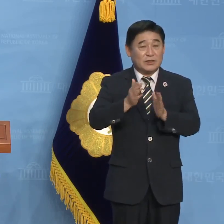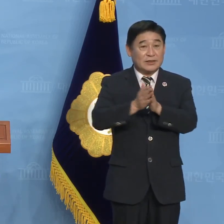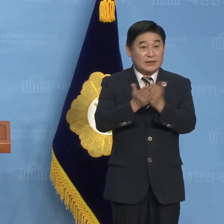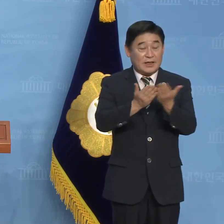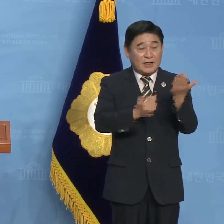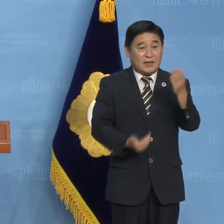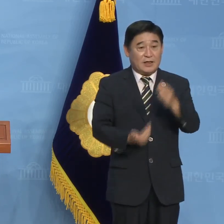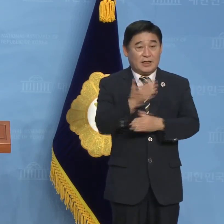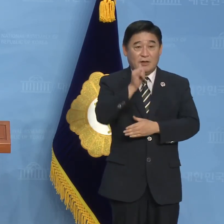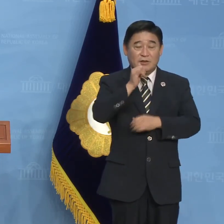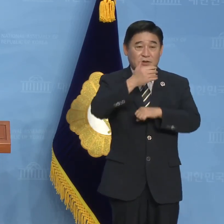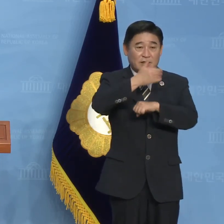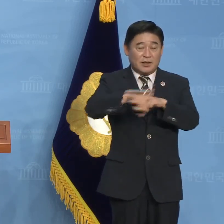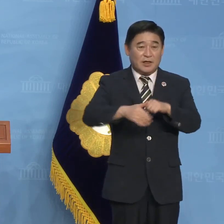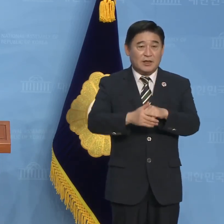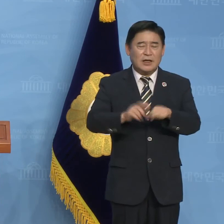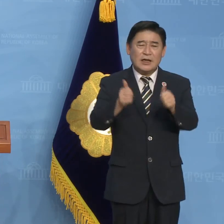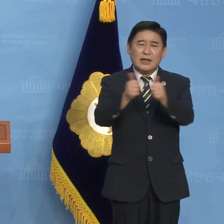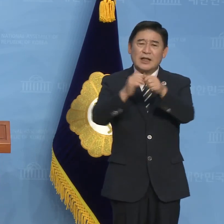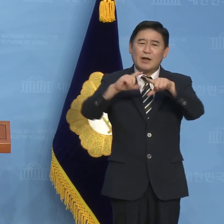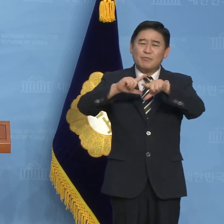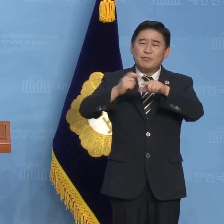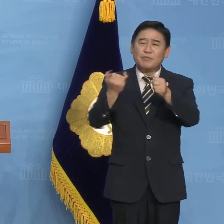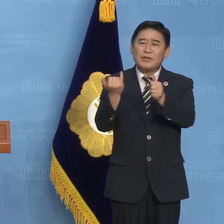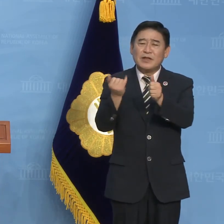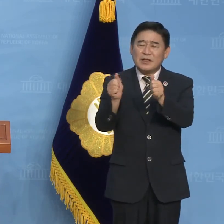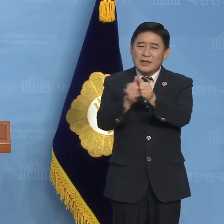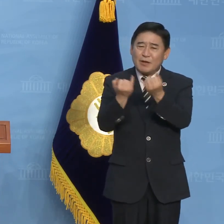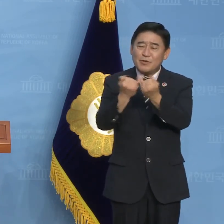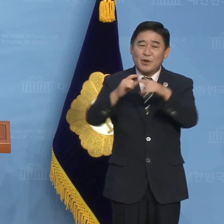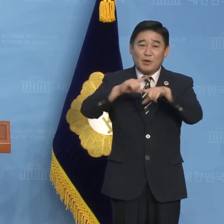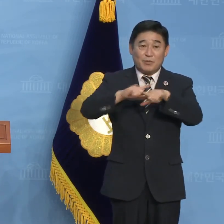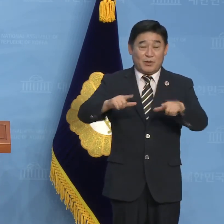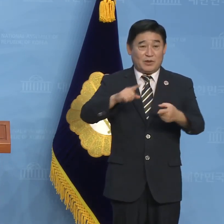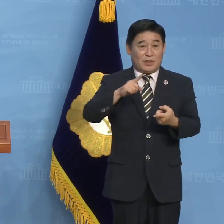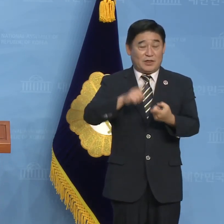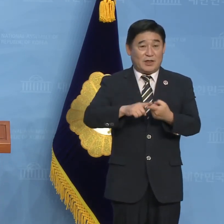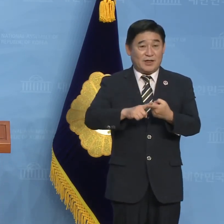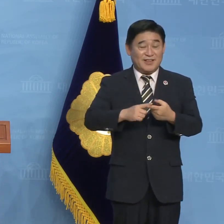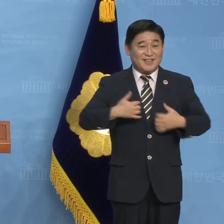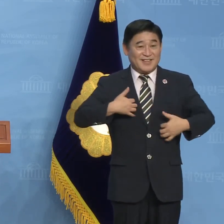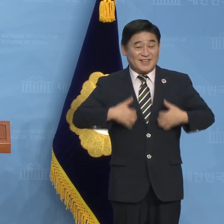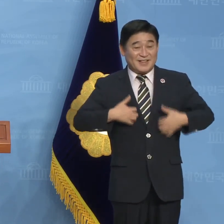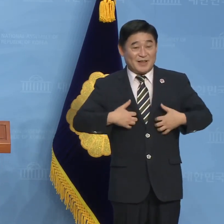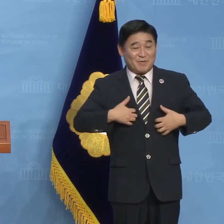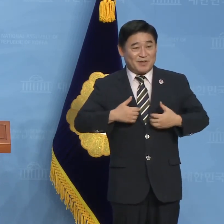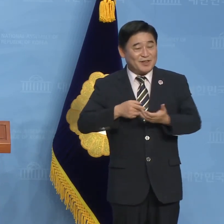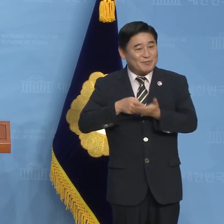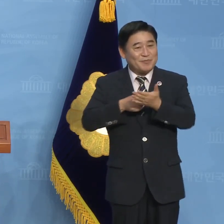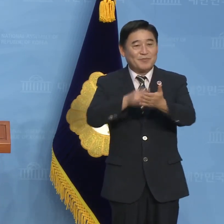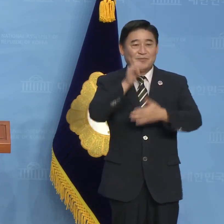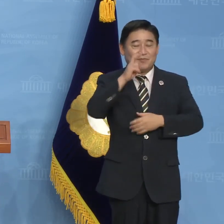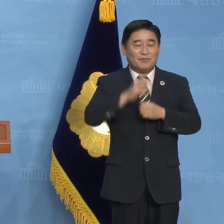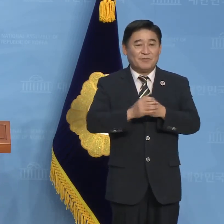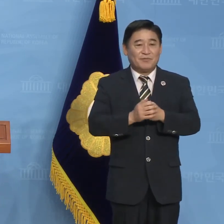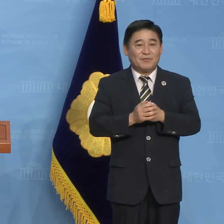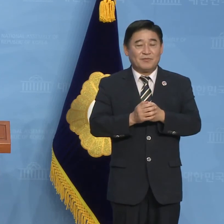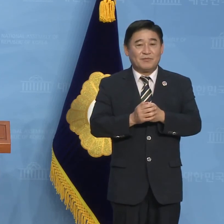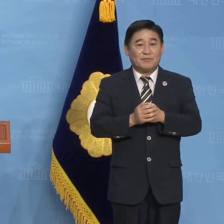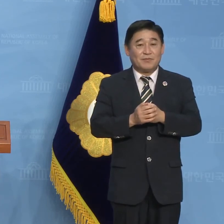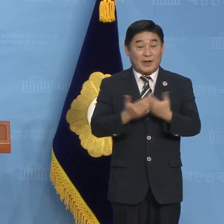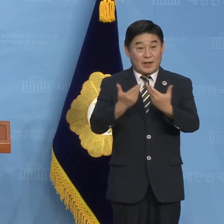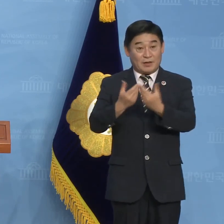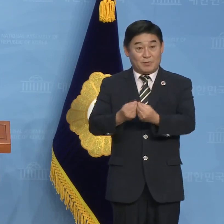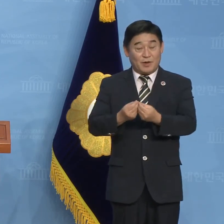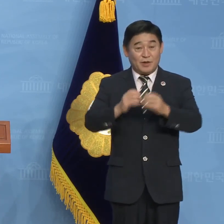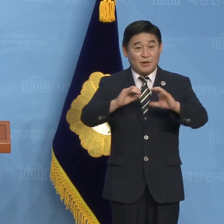합니다. 이 중에서 성평등 국제지수의 함의와 과제가 재밌는 논의가 나올 것으로 예상이 되는데요. 예를